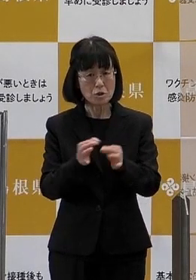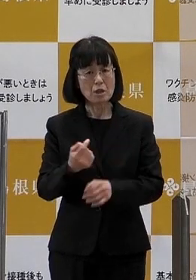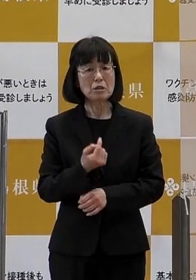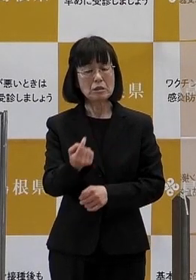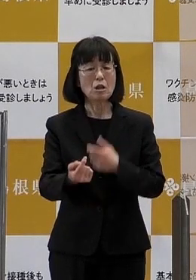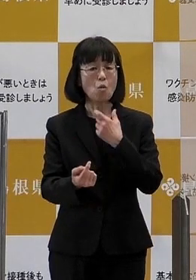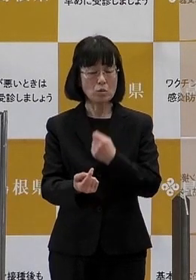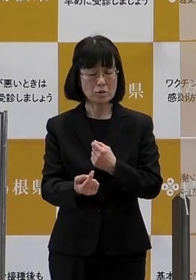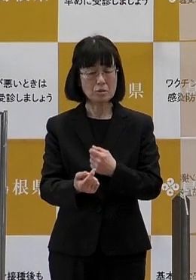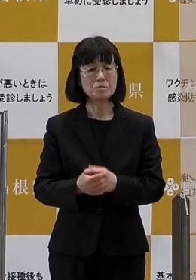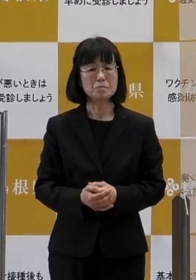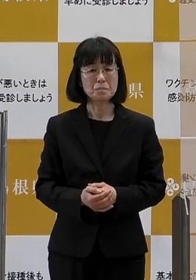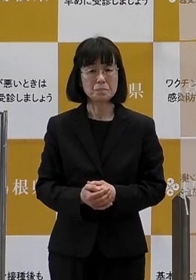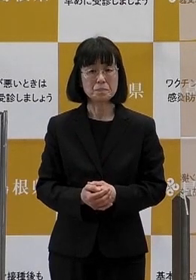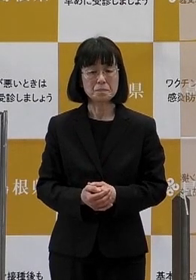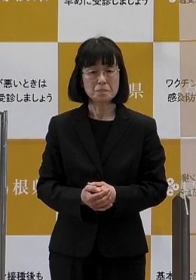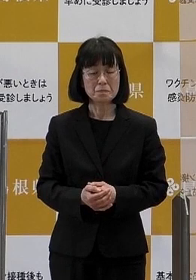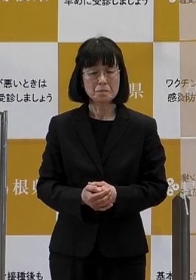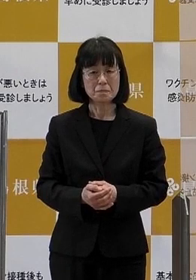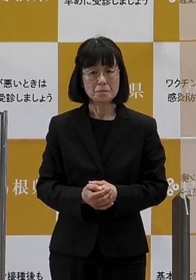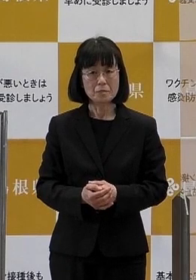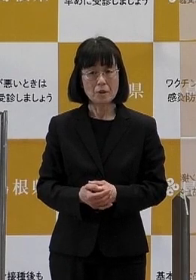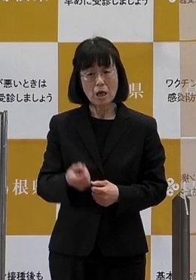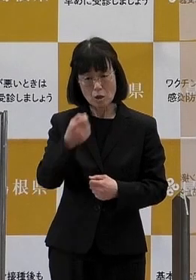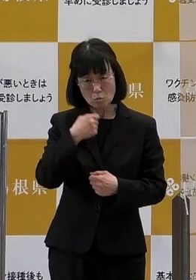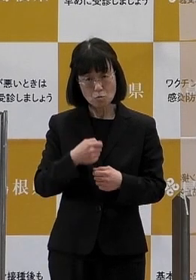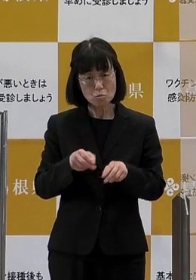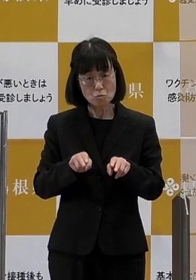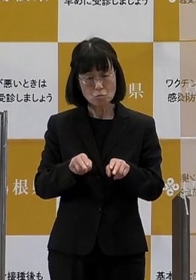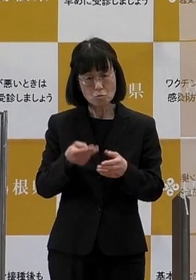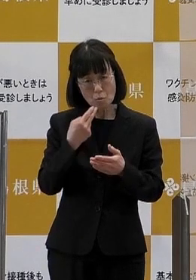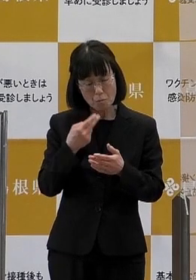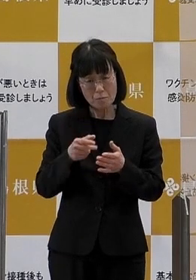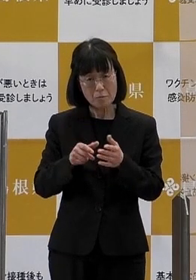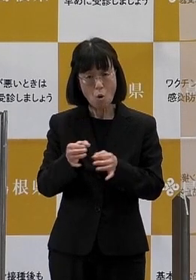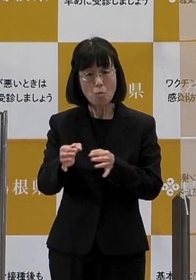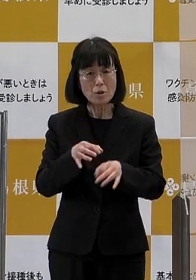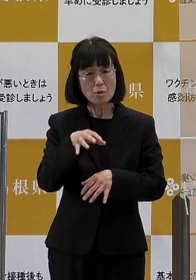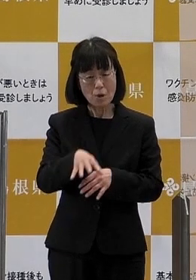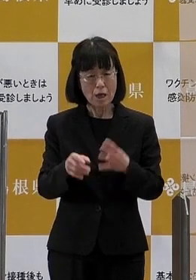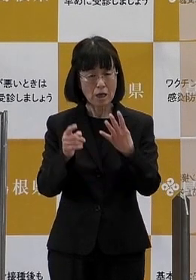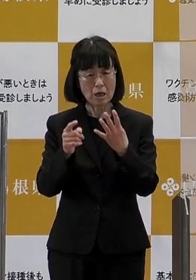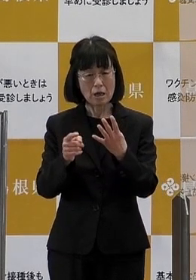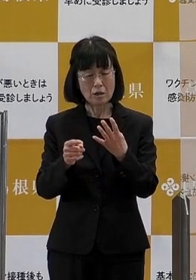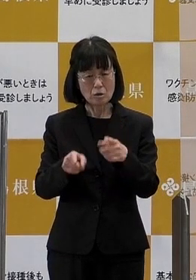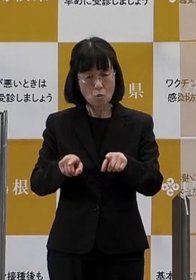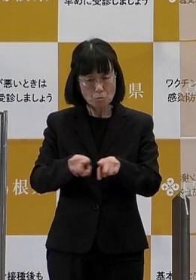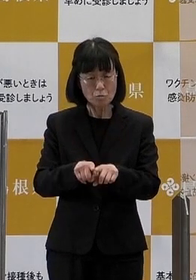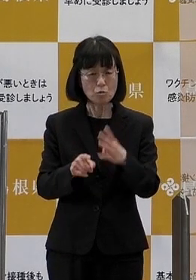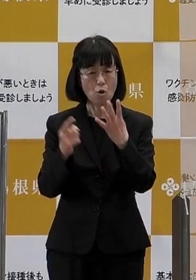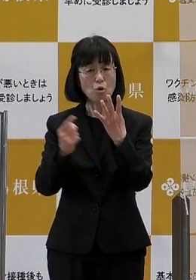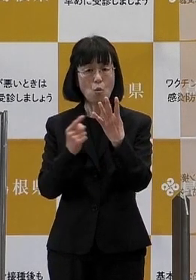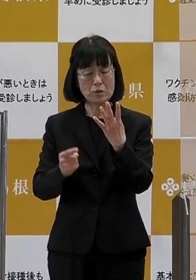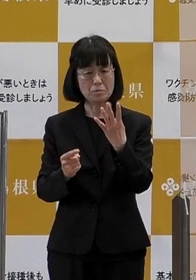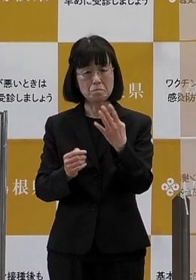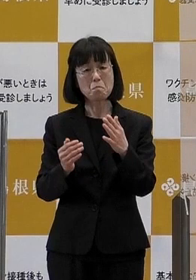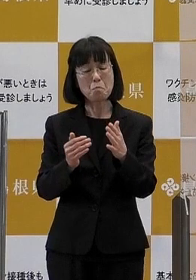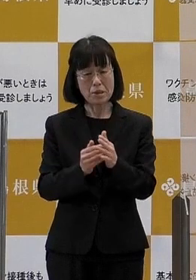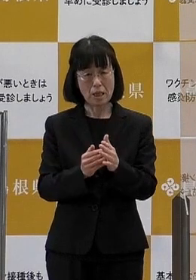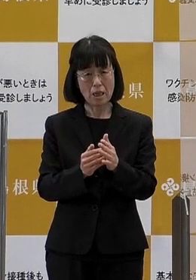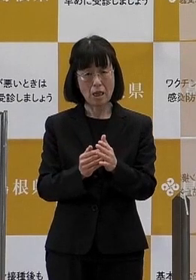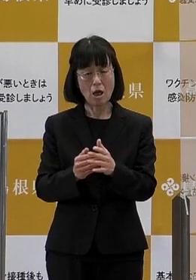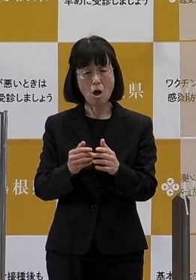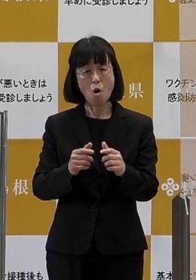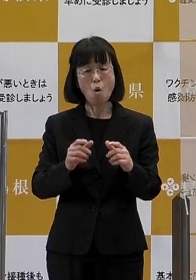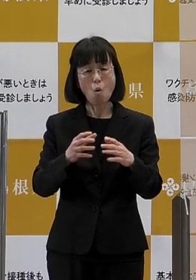いたします。まず飲食の際の人数を4人以下としていただくこと、ただし大田市